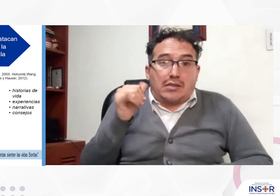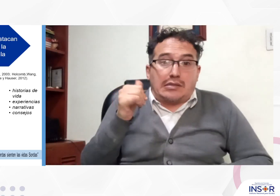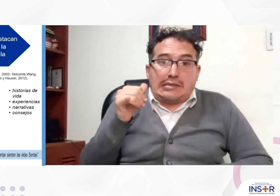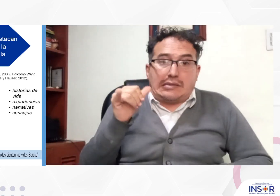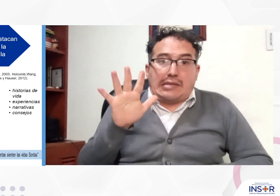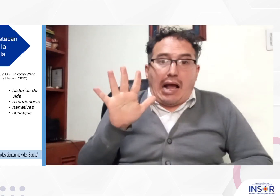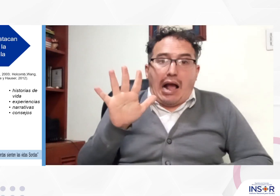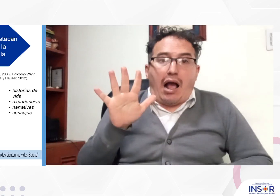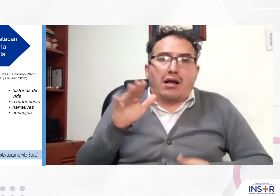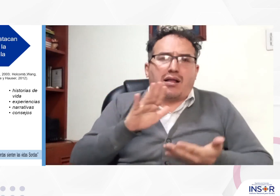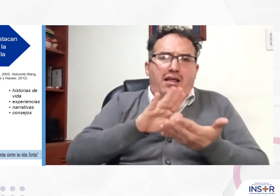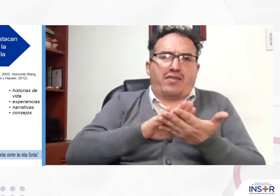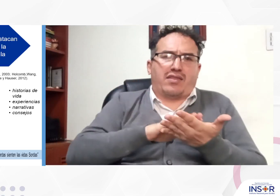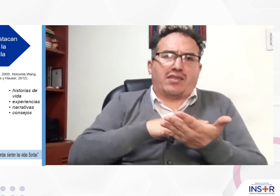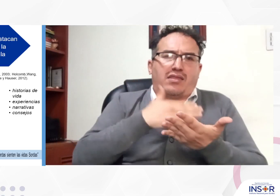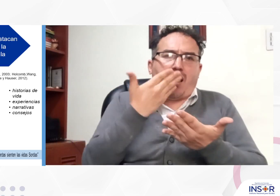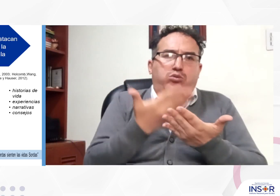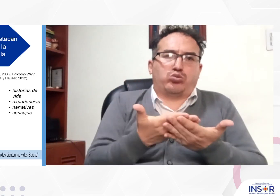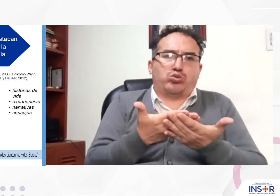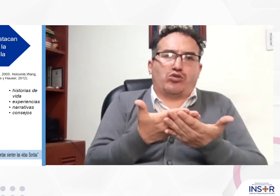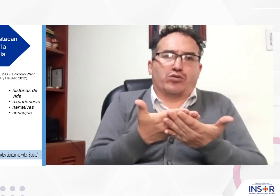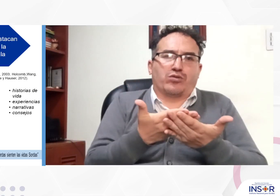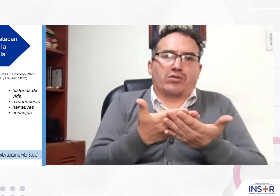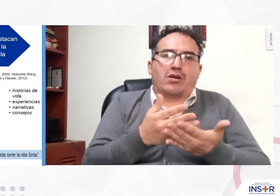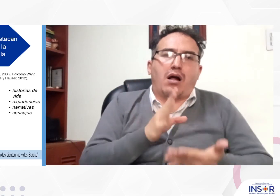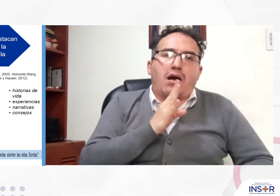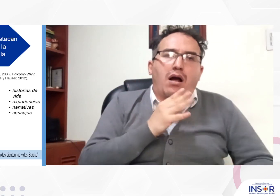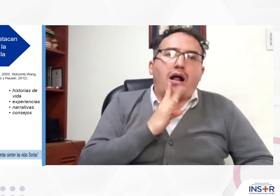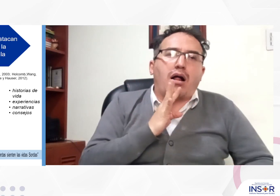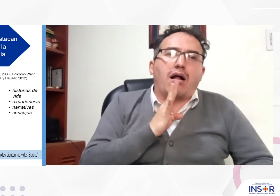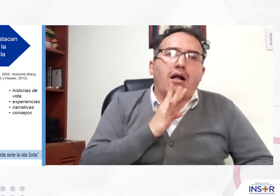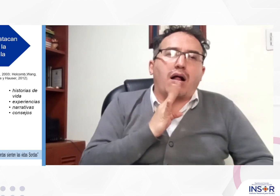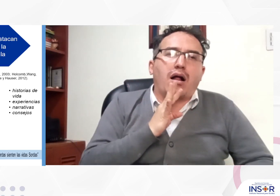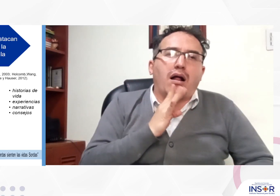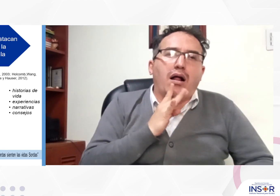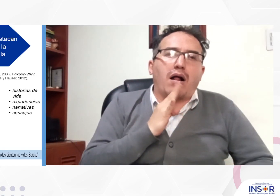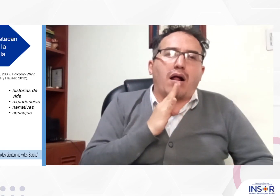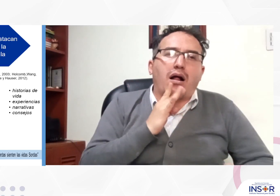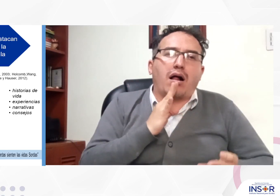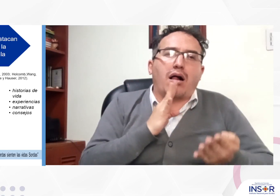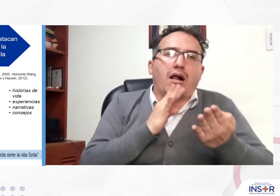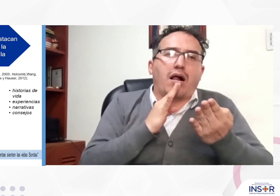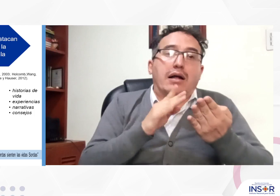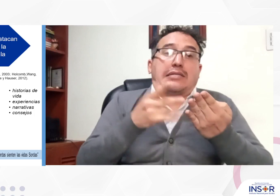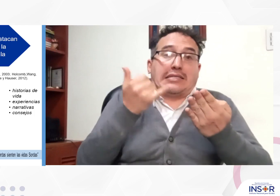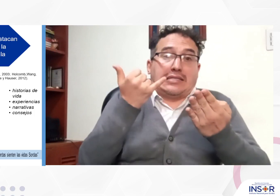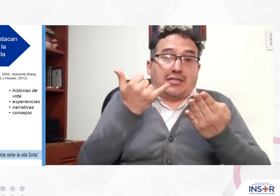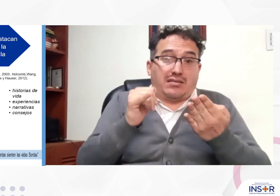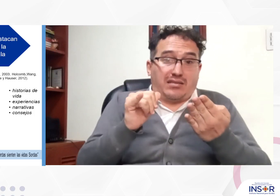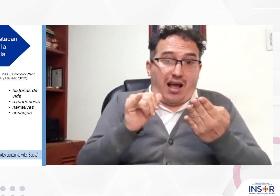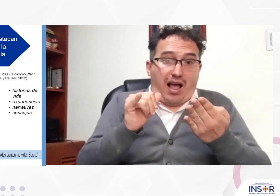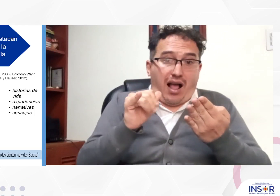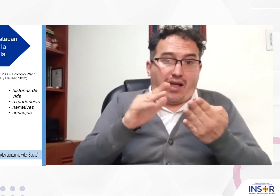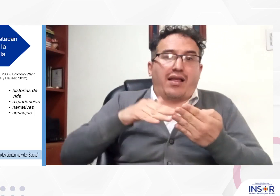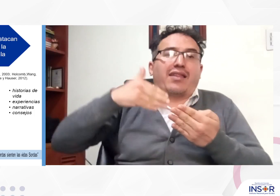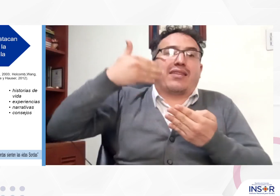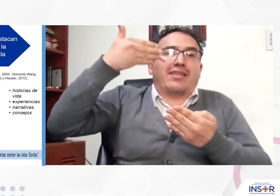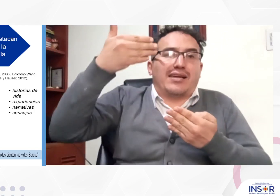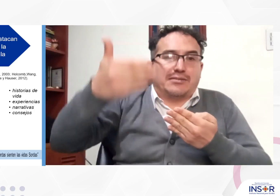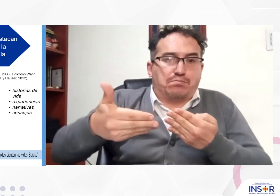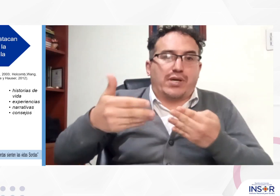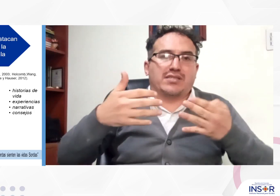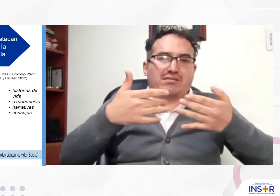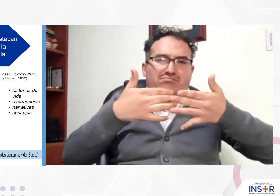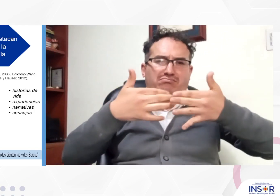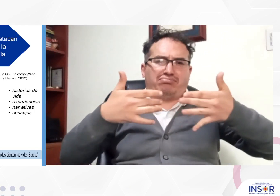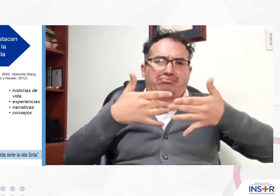la lengua de señas, entonces hacen el proceso de entrevista y luego lo someten a un proceso de traducción y se orientan por ese